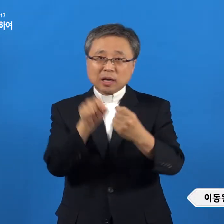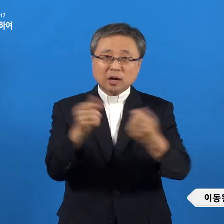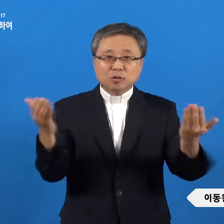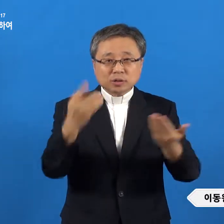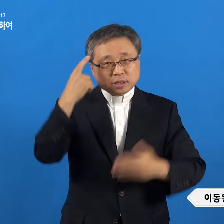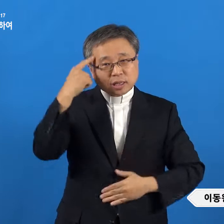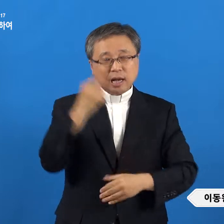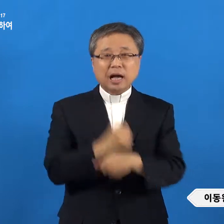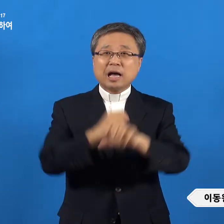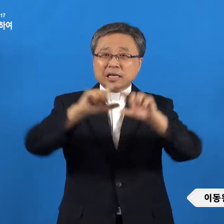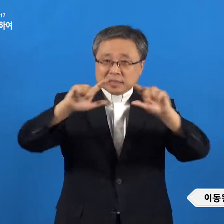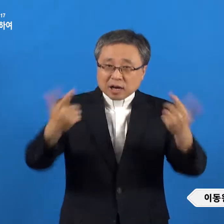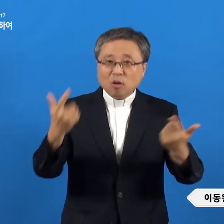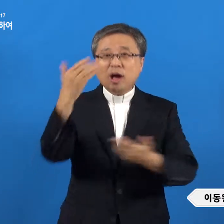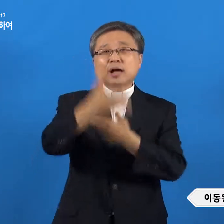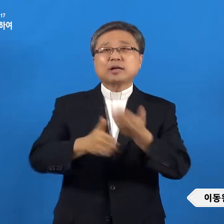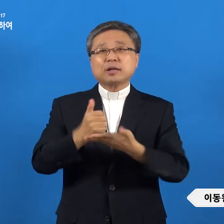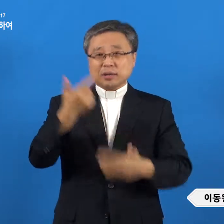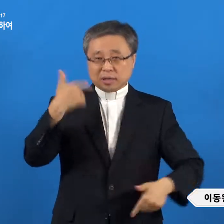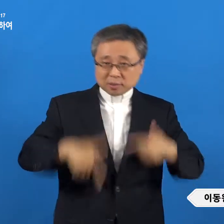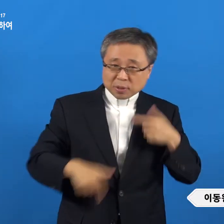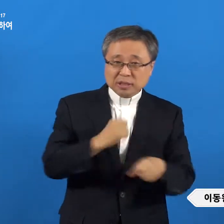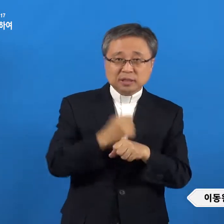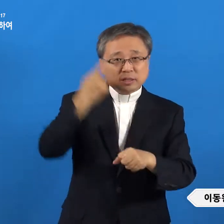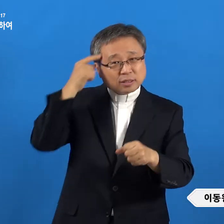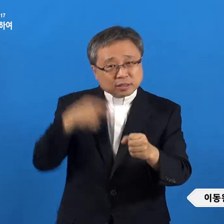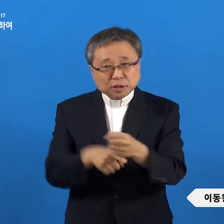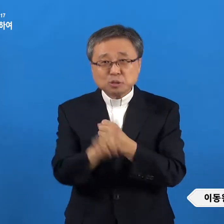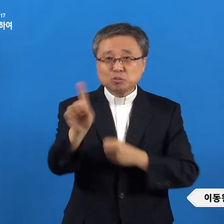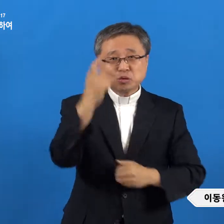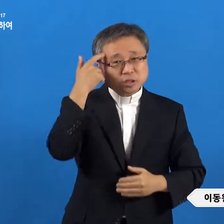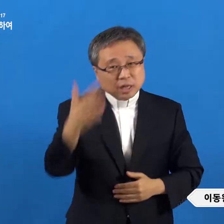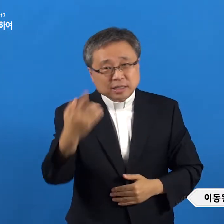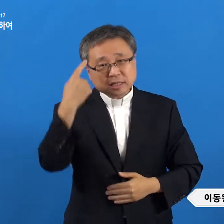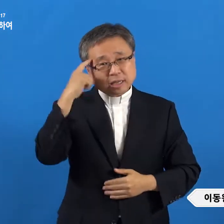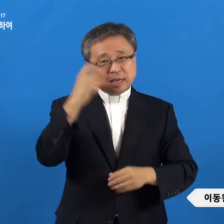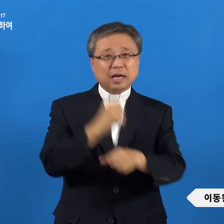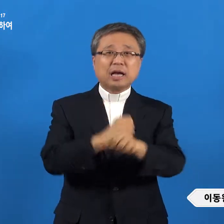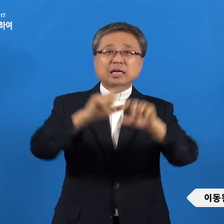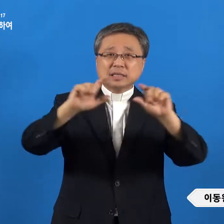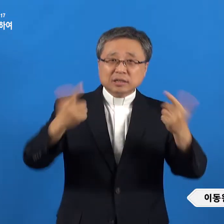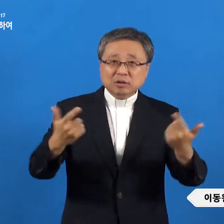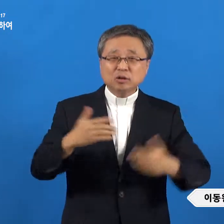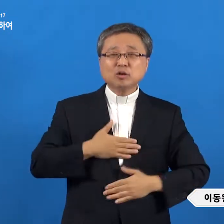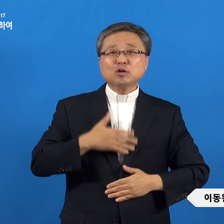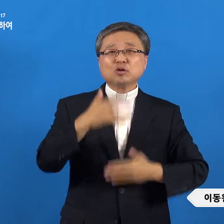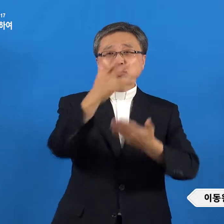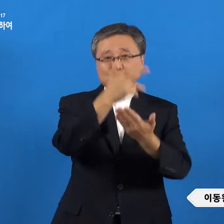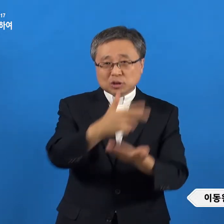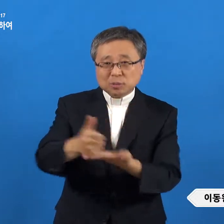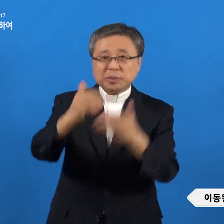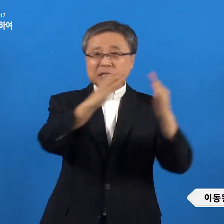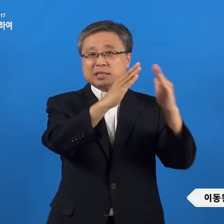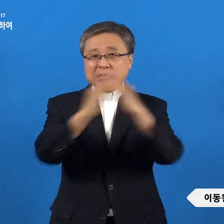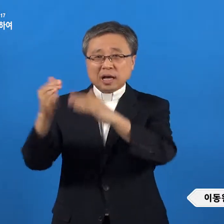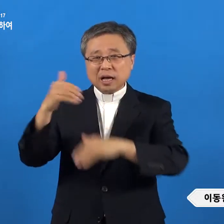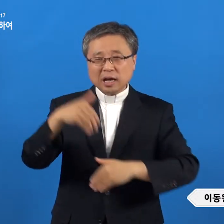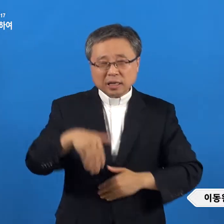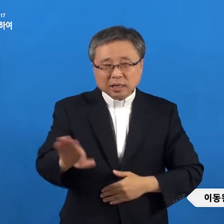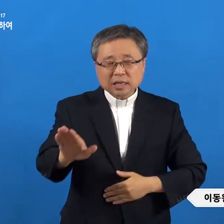하고 하나님이 기뻐하시는 뜻이 무엇인가를 고려하지 않고 주님이 이사 가는 것을 이 시점에 원하실까